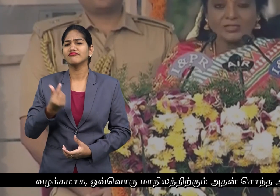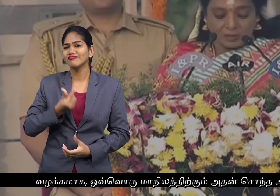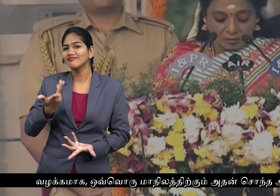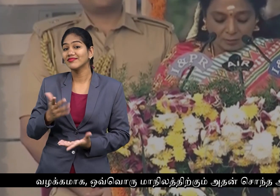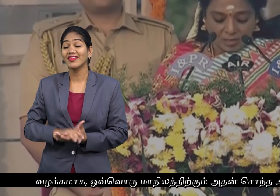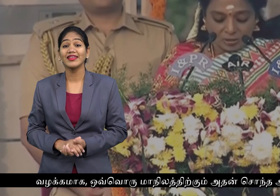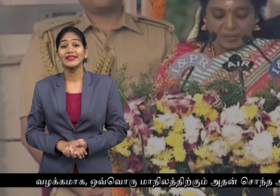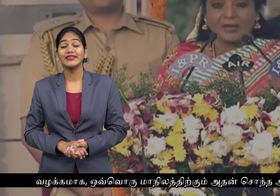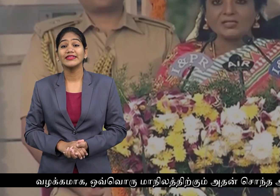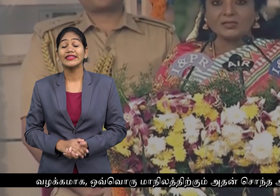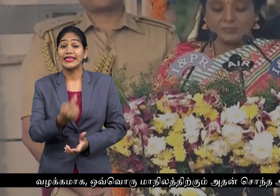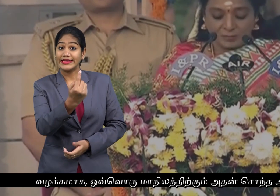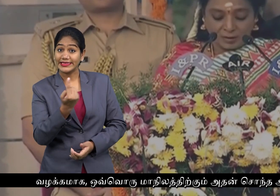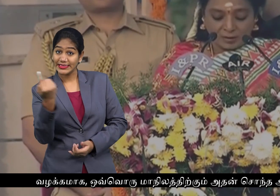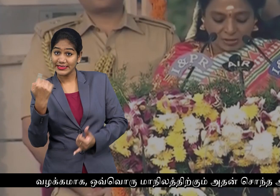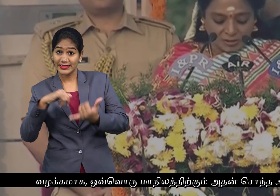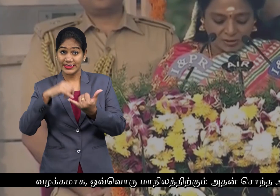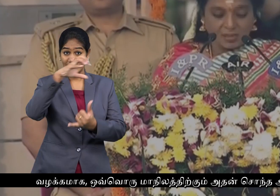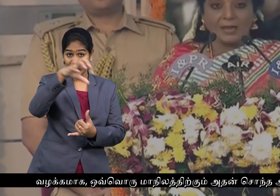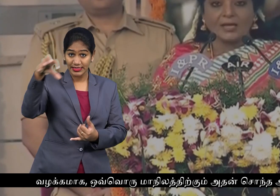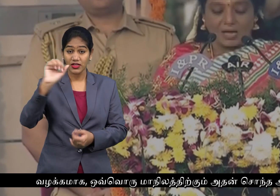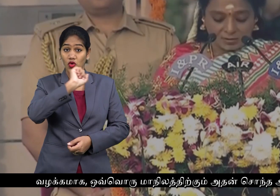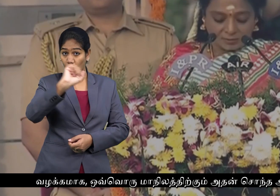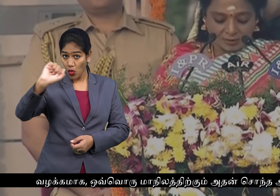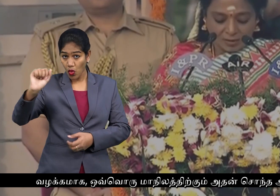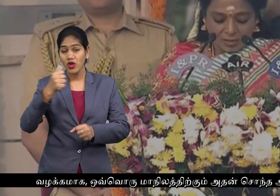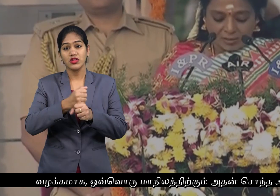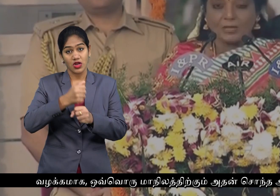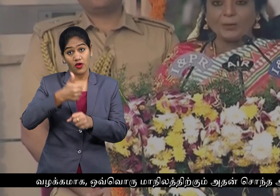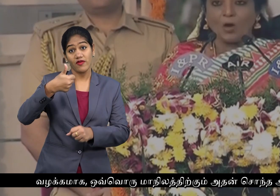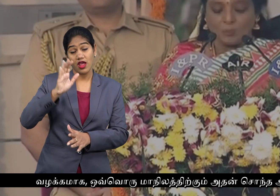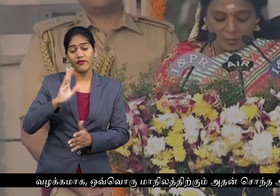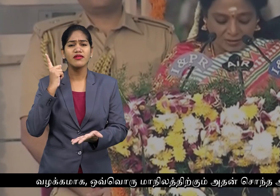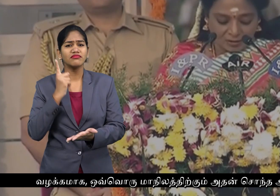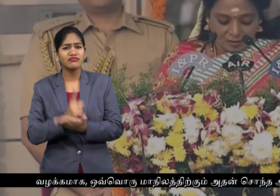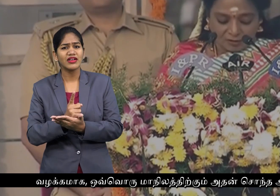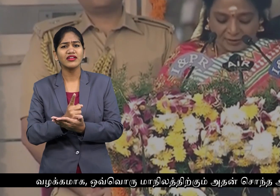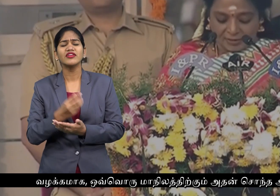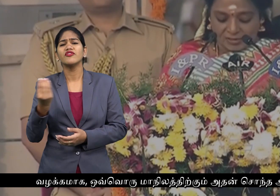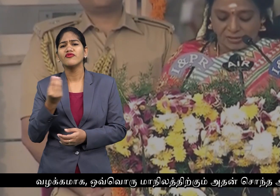வழக்கமாக ஒவ்வொரு மாநிலத்திற்கும் அதன் சொந்த ஆளுநராக இருப்பார்.